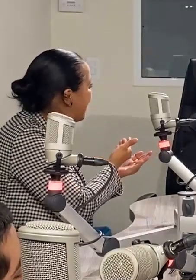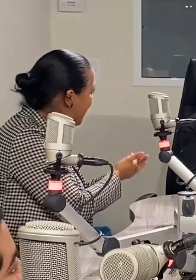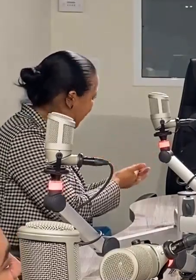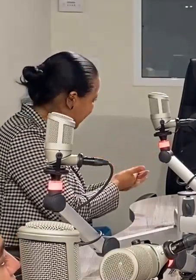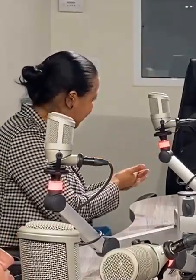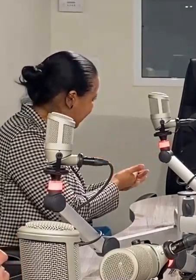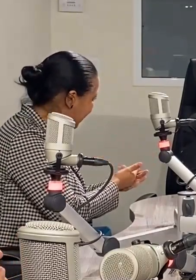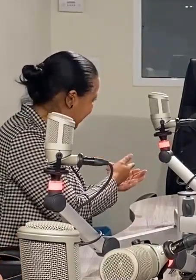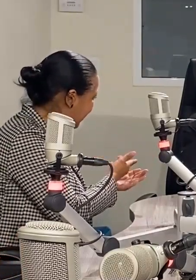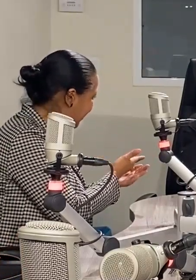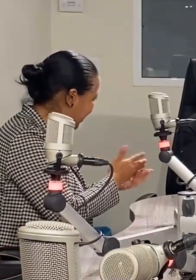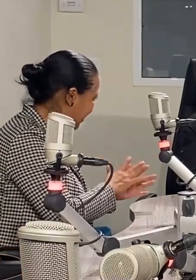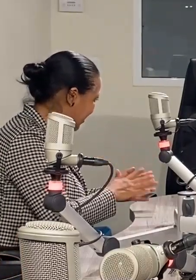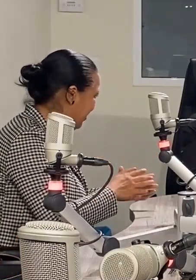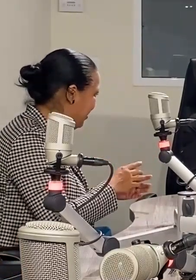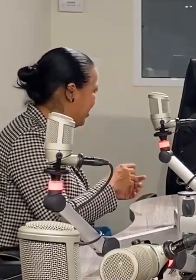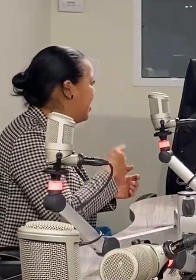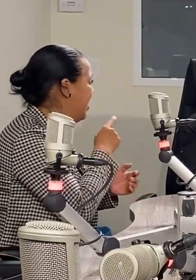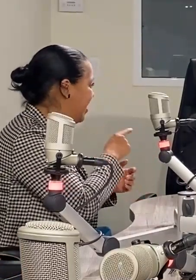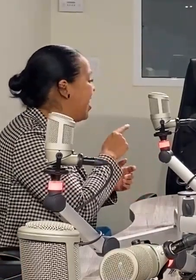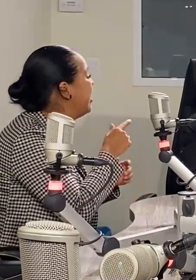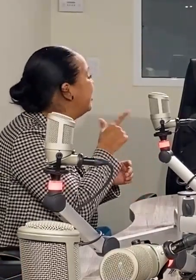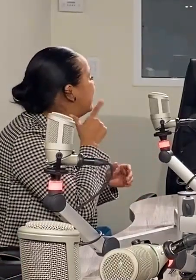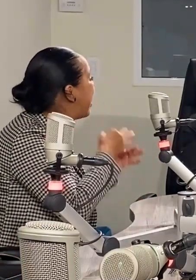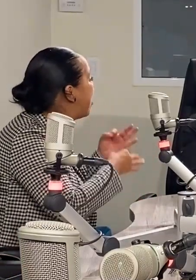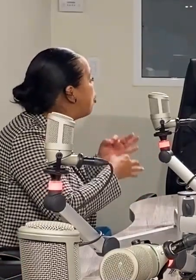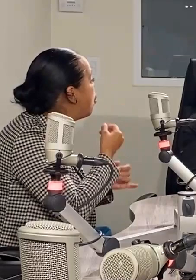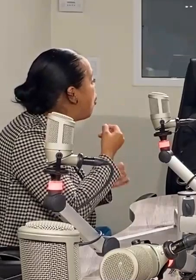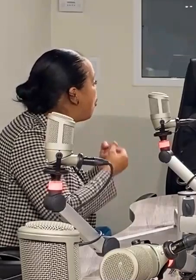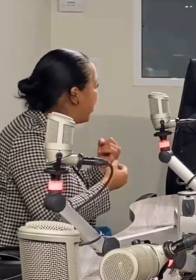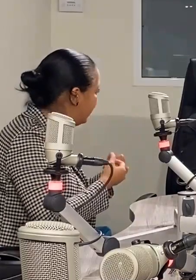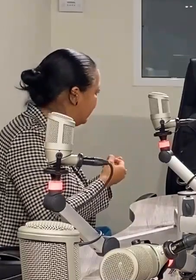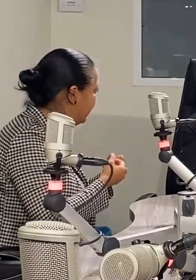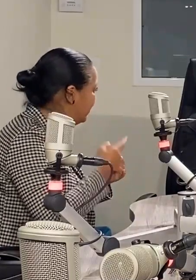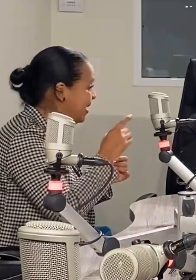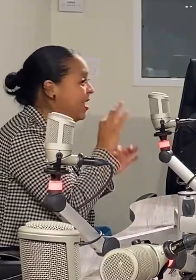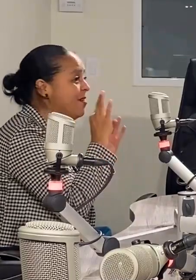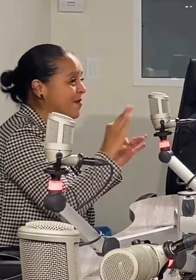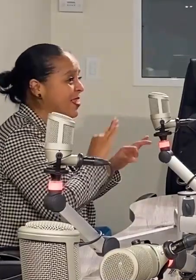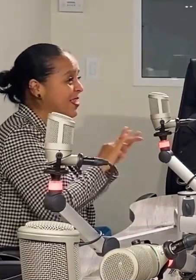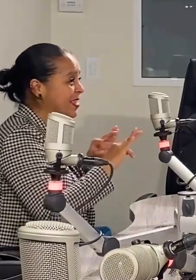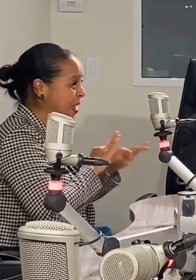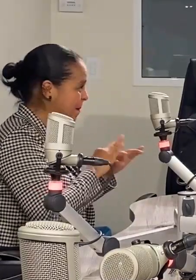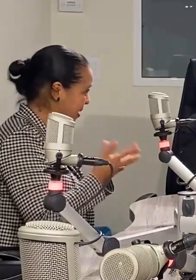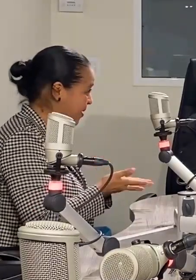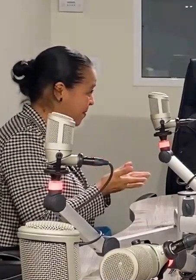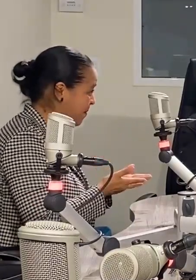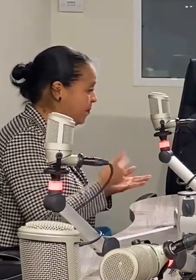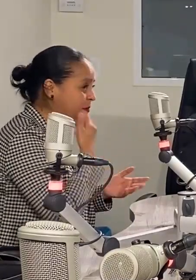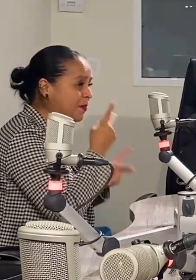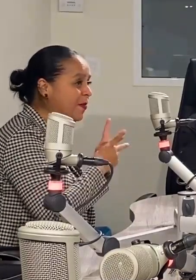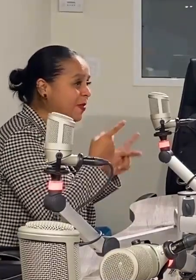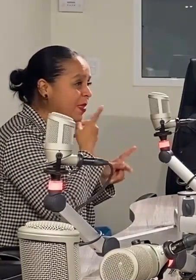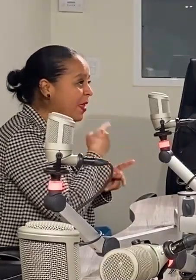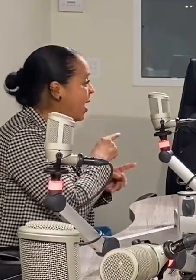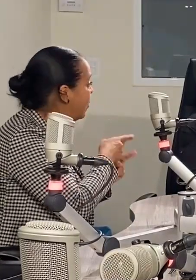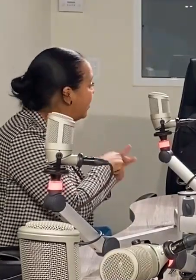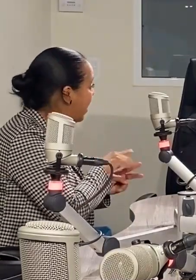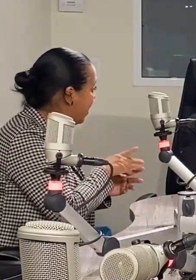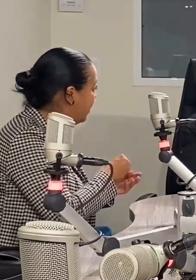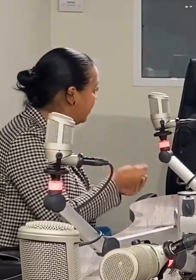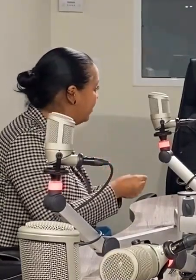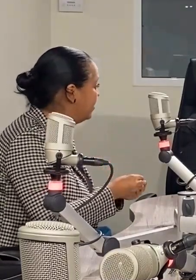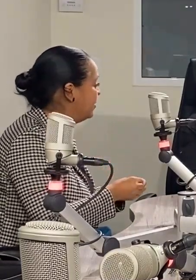no, bueno, alguna recomendación para los legisladores para que hagan una excelente labor, ¿verdad? Entonces, si quieren platicarnos alguna iniciativa,